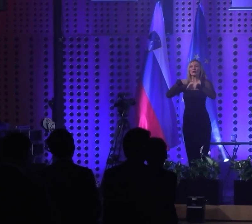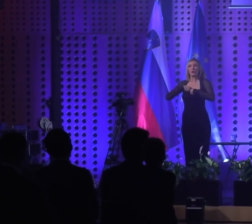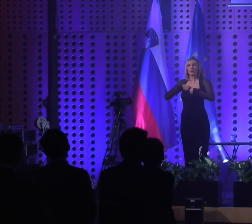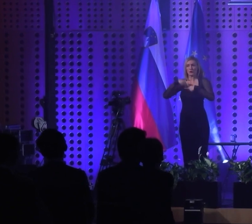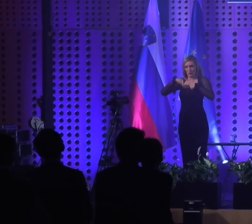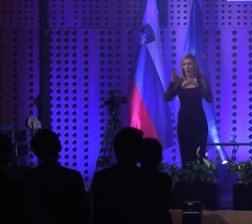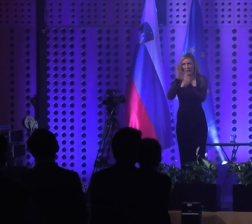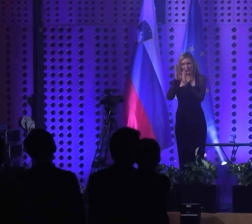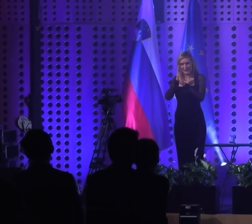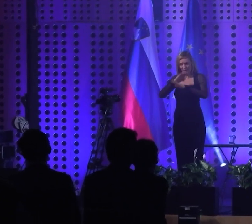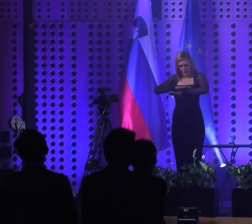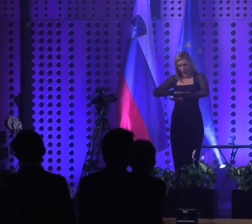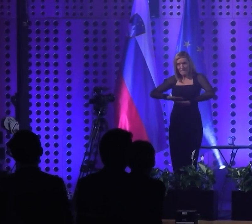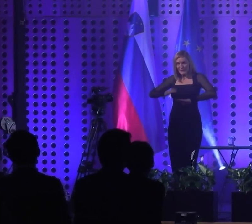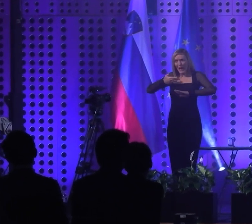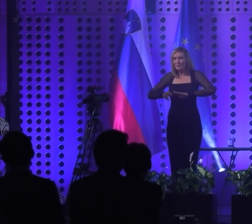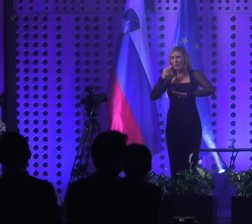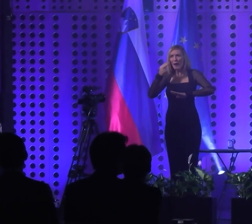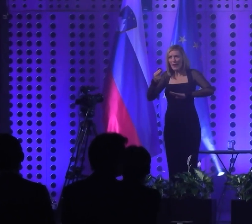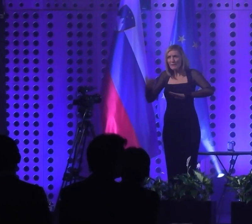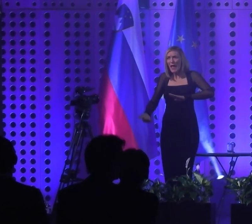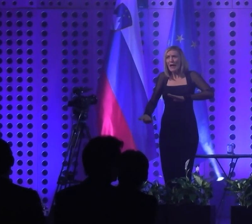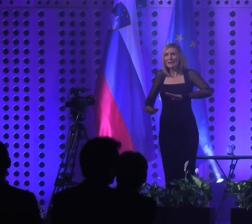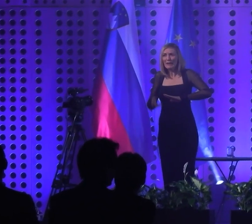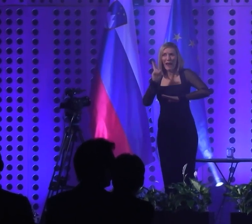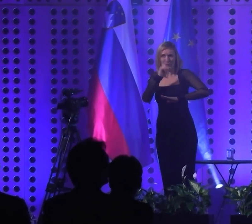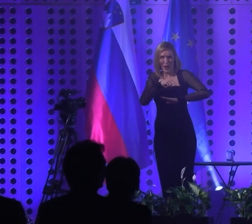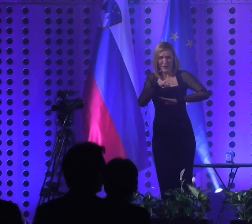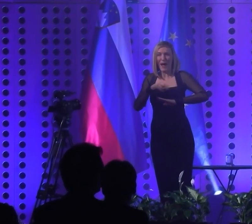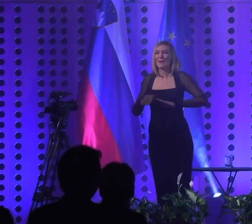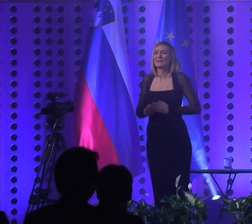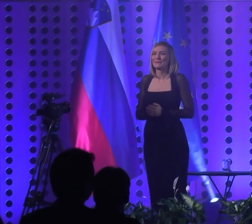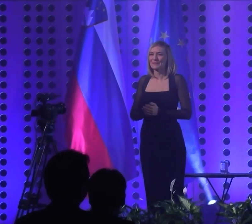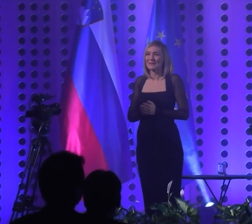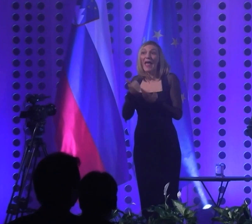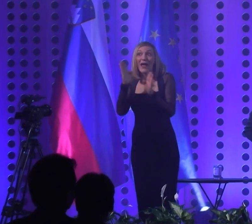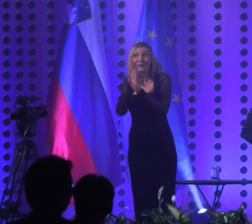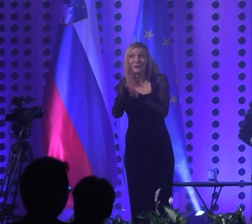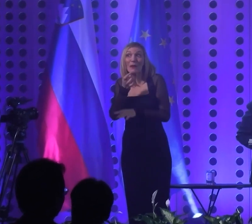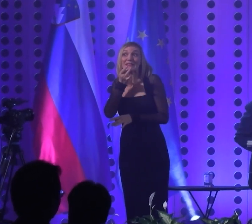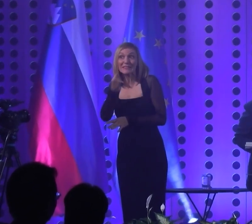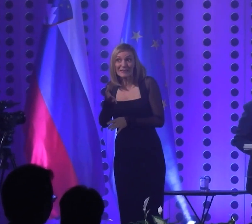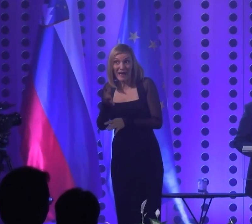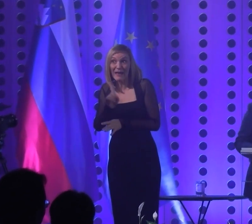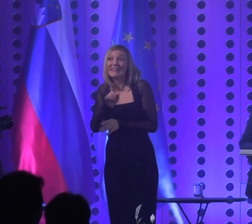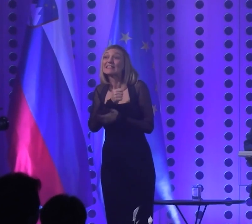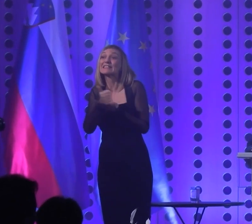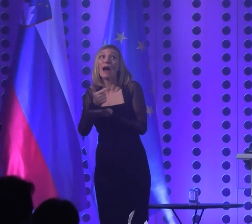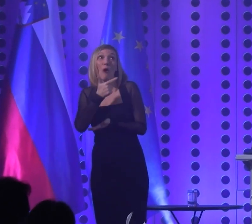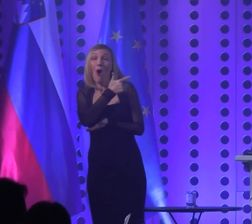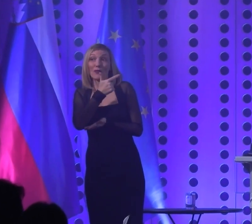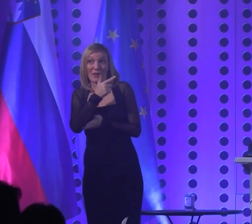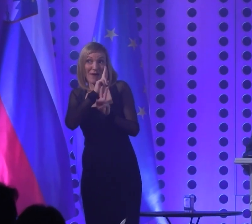Mize so bile pa take, da se ni videlo, ne, tistih kratkih hlač. Tako da, evo, ena skrivnost, ki zdaj ni več samo najina,